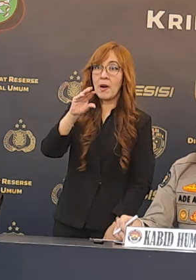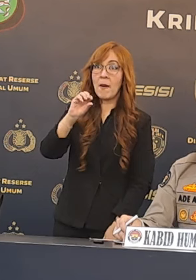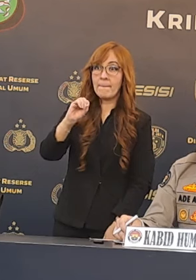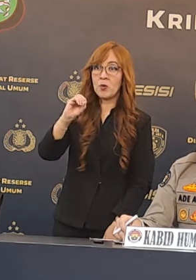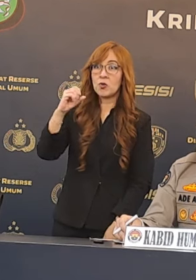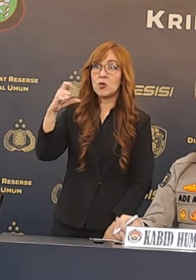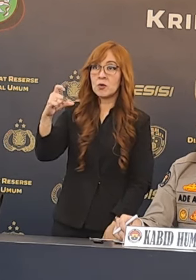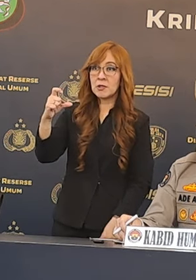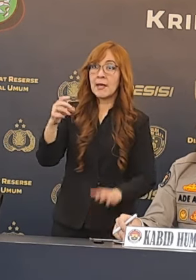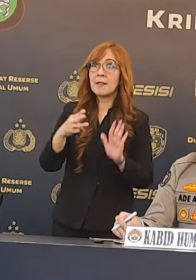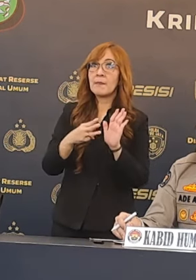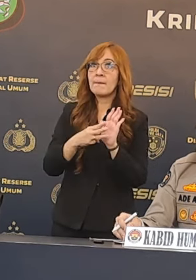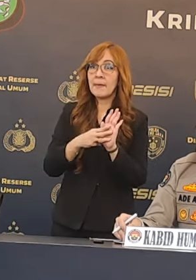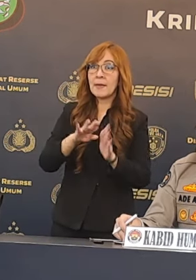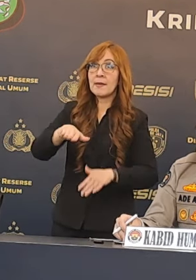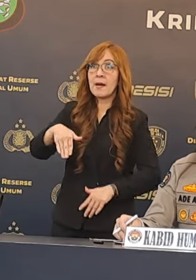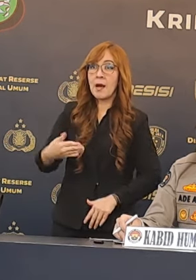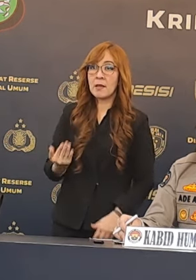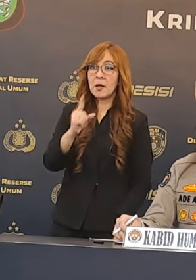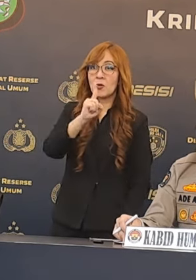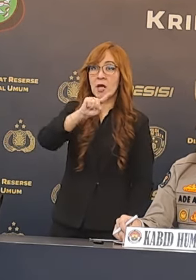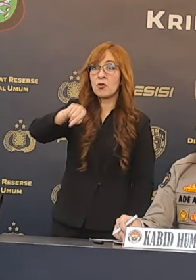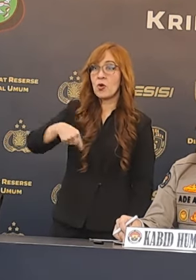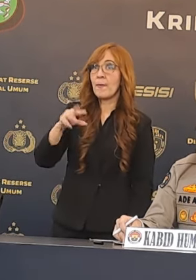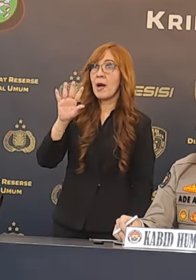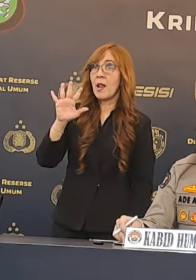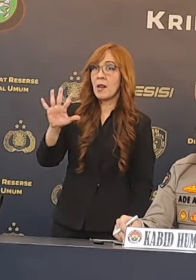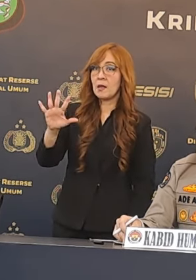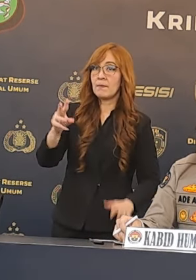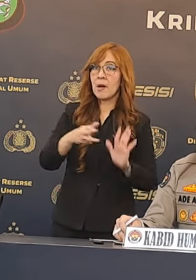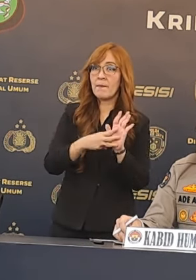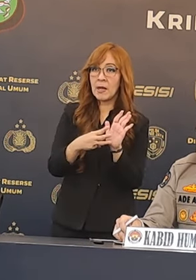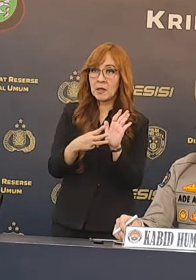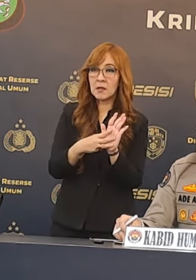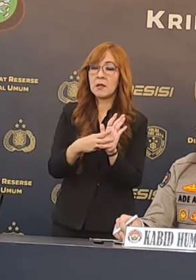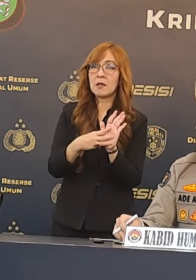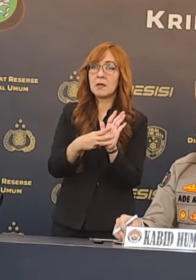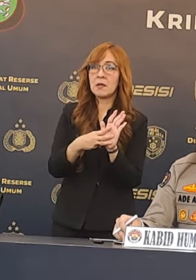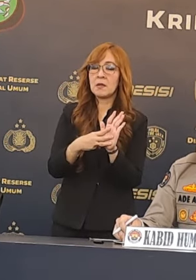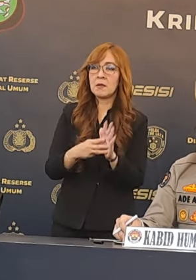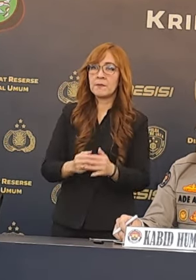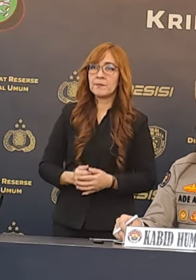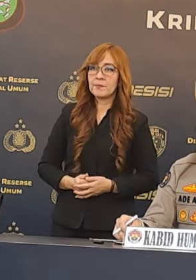cm ataupun 1,5 meter.